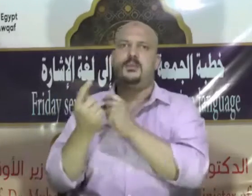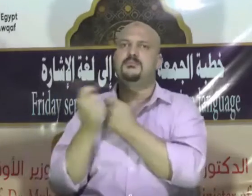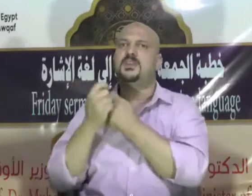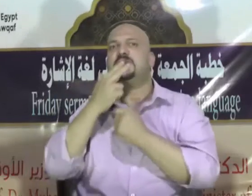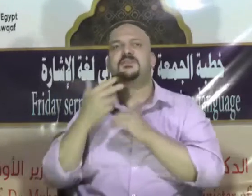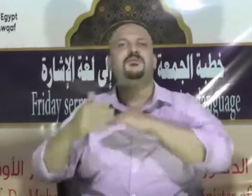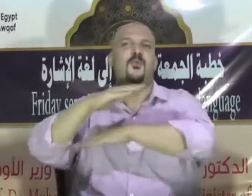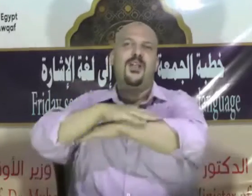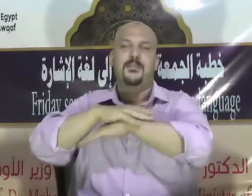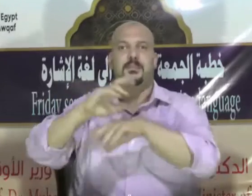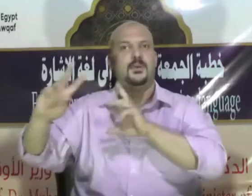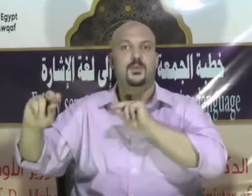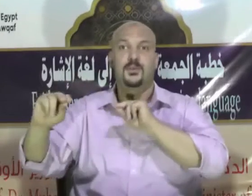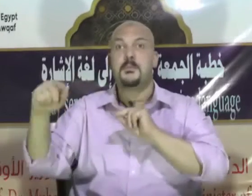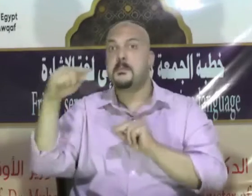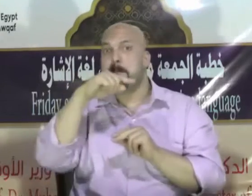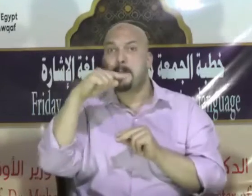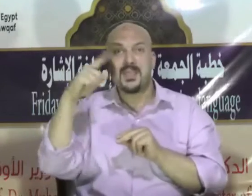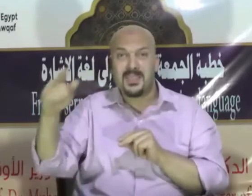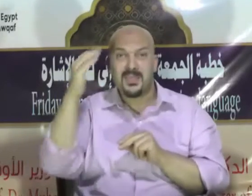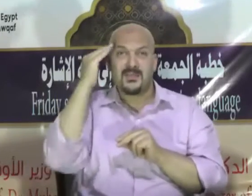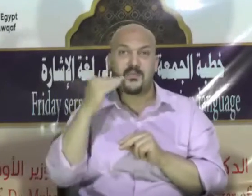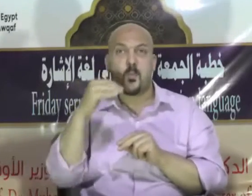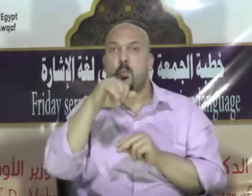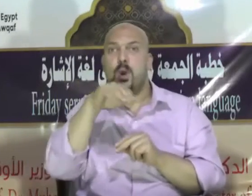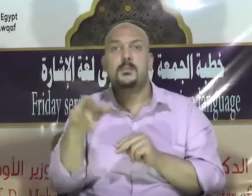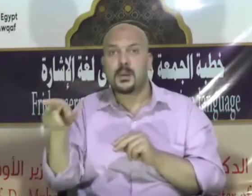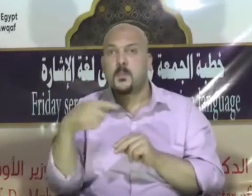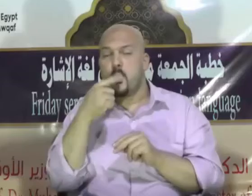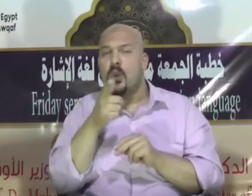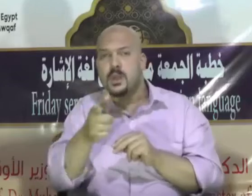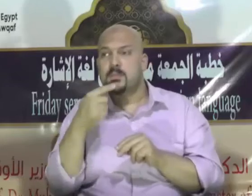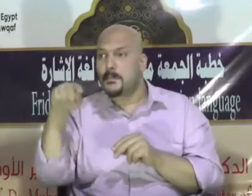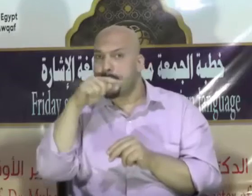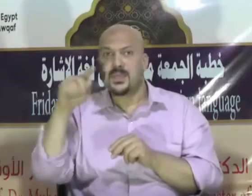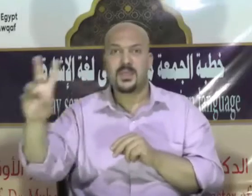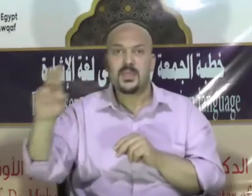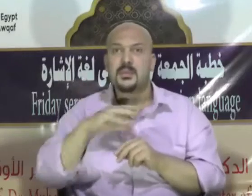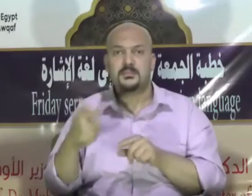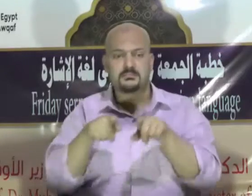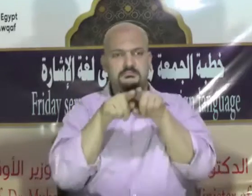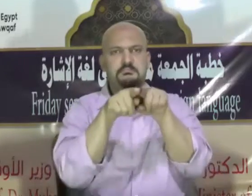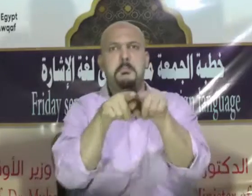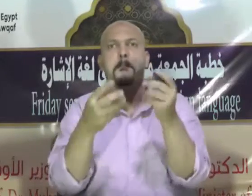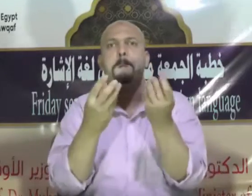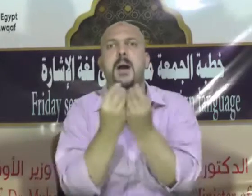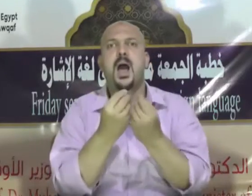النساء شقائق الرجال. وقد أكدت تلك الخطبة الجامعة على ضرورة